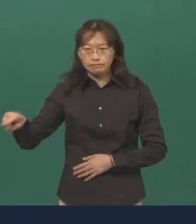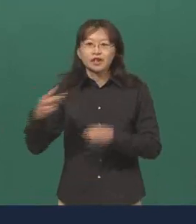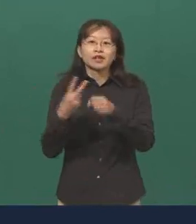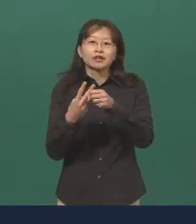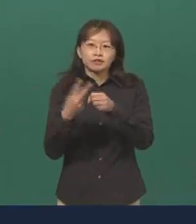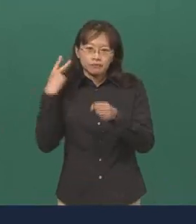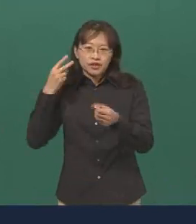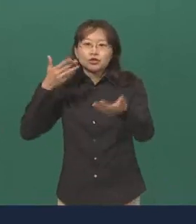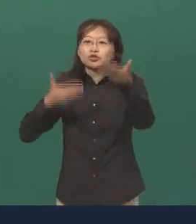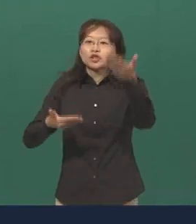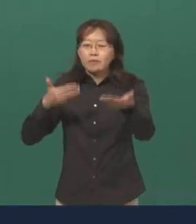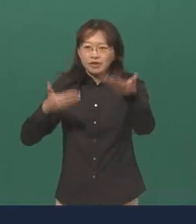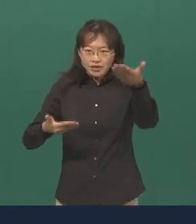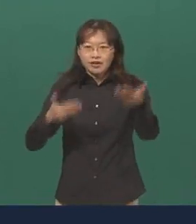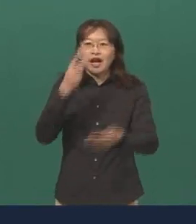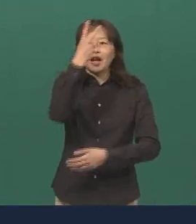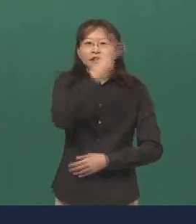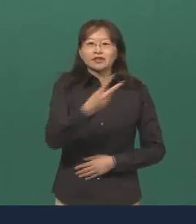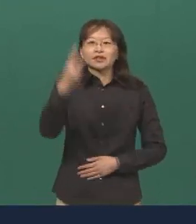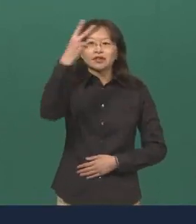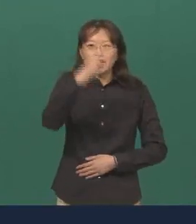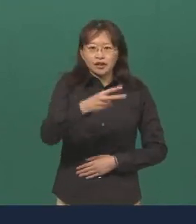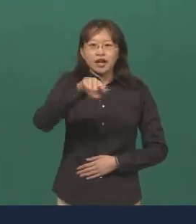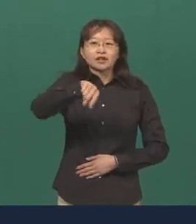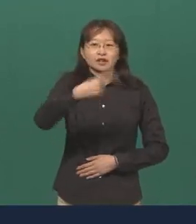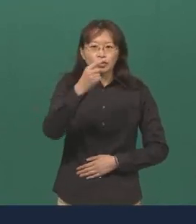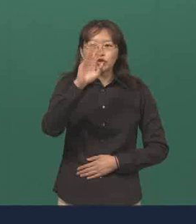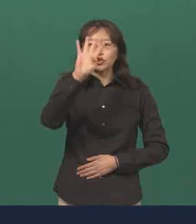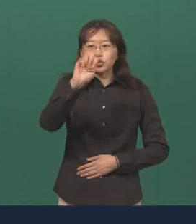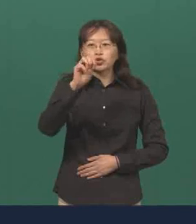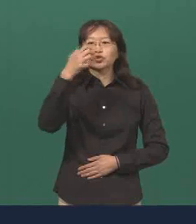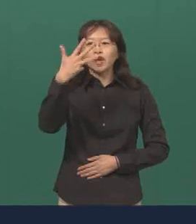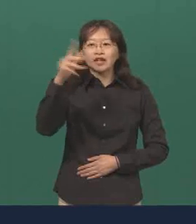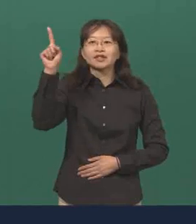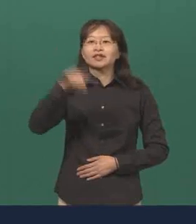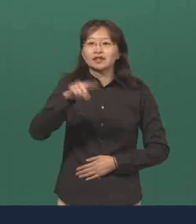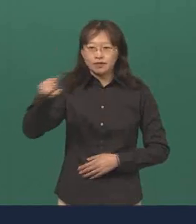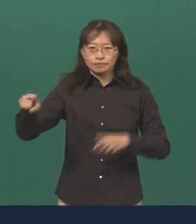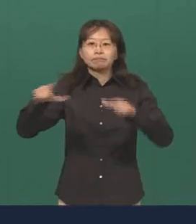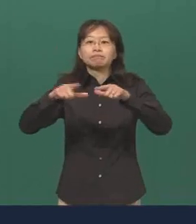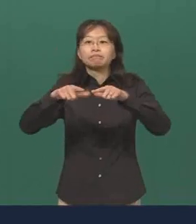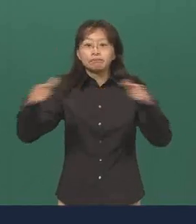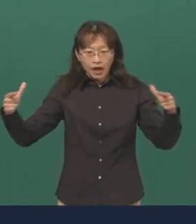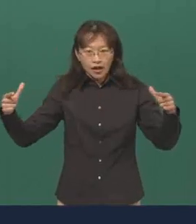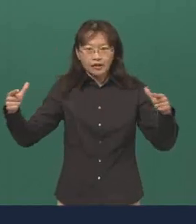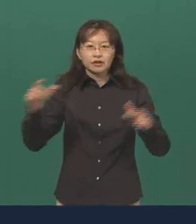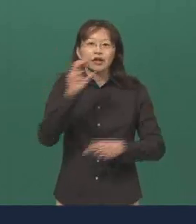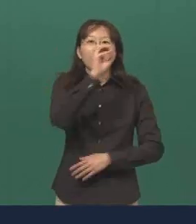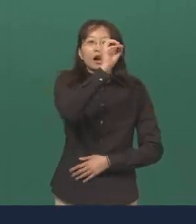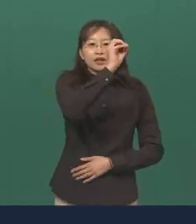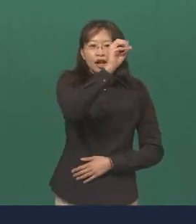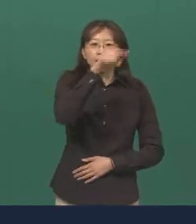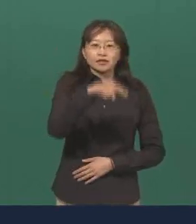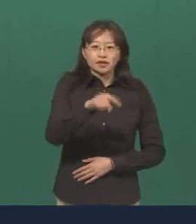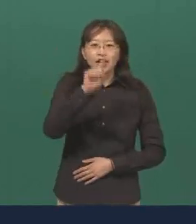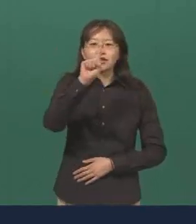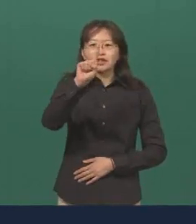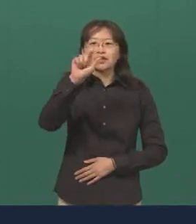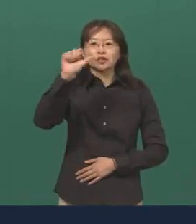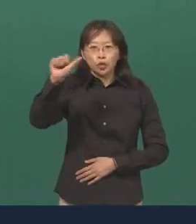141万6546人で、前の年に比べて2148人増え